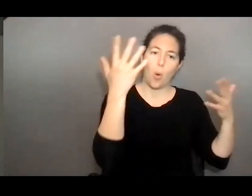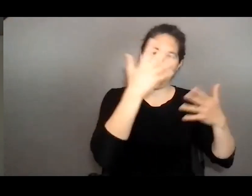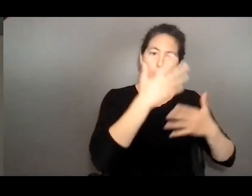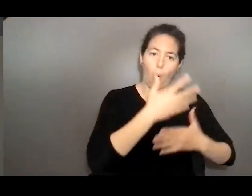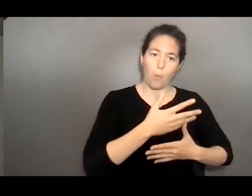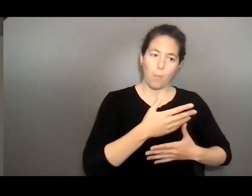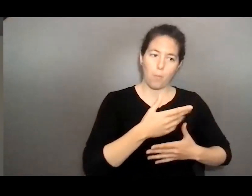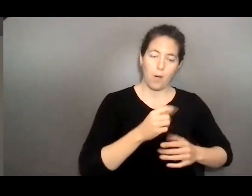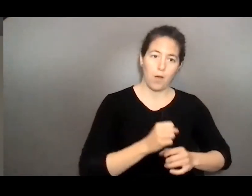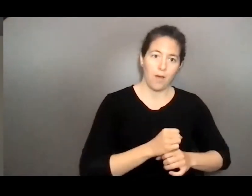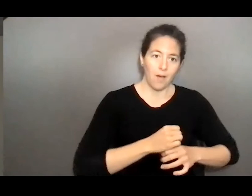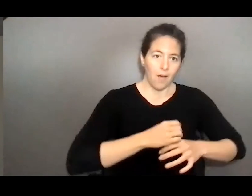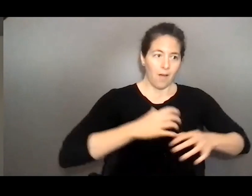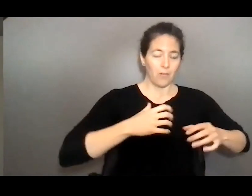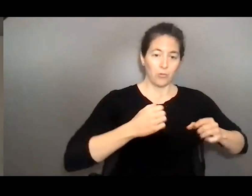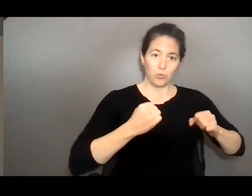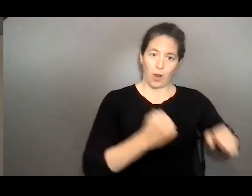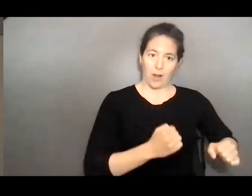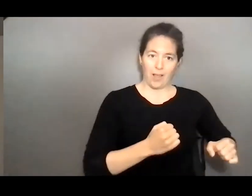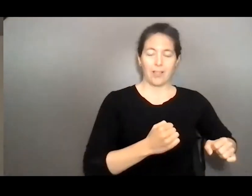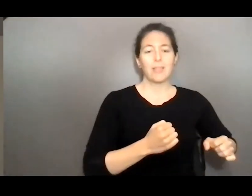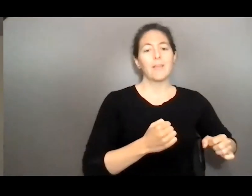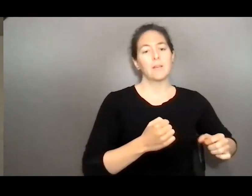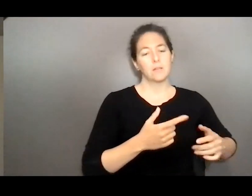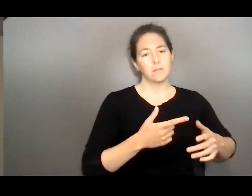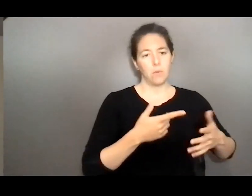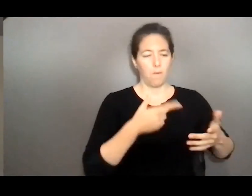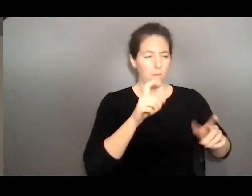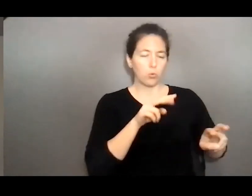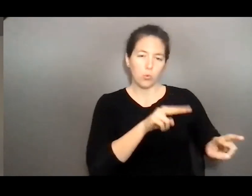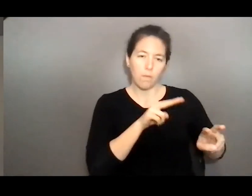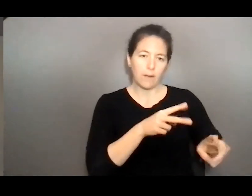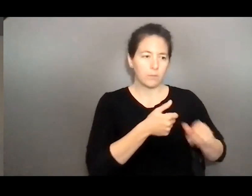là. Donc, on surveille l'état des choses.